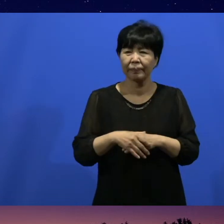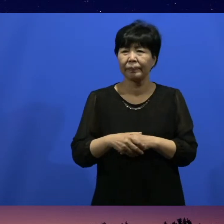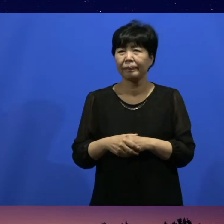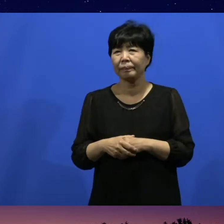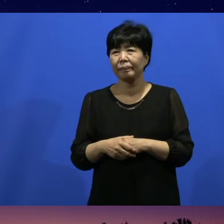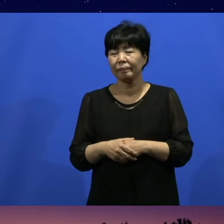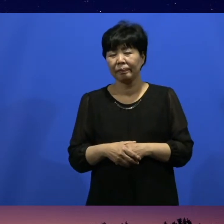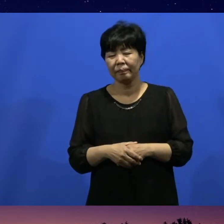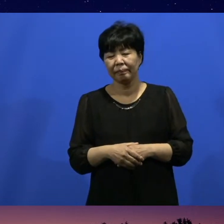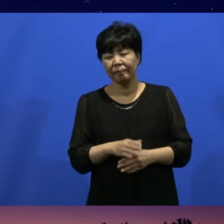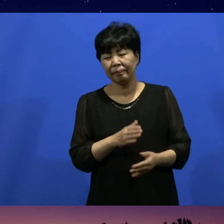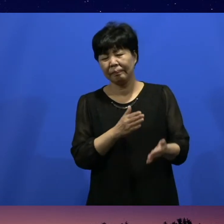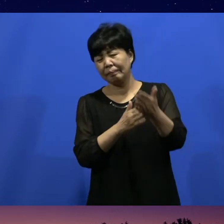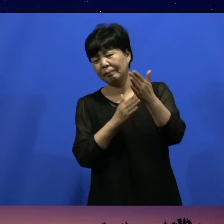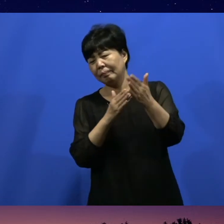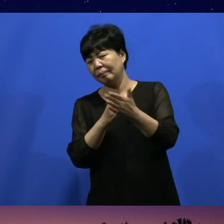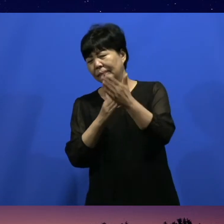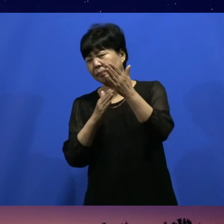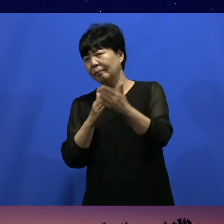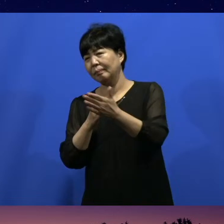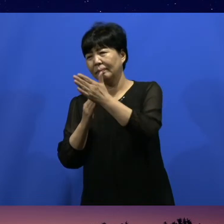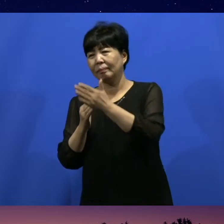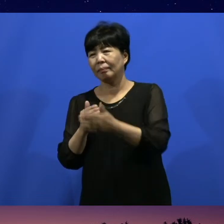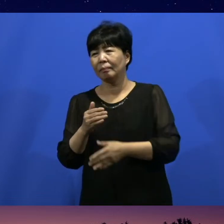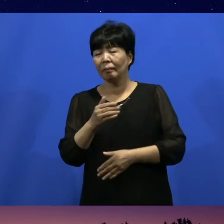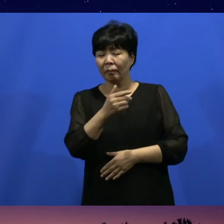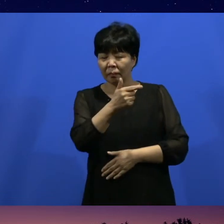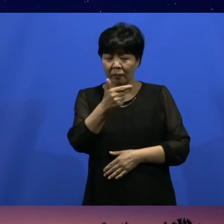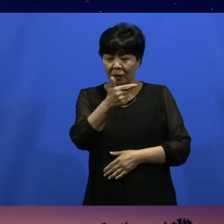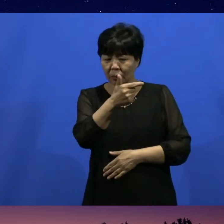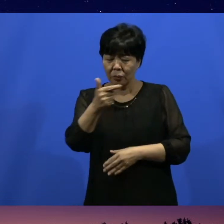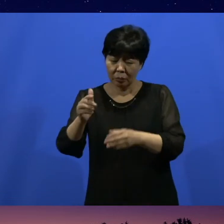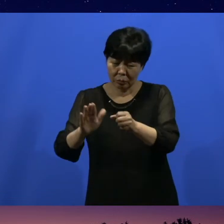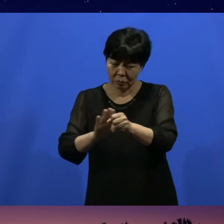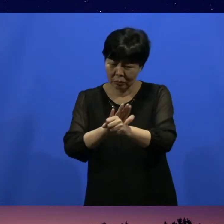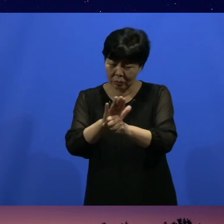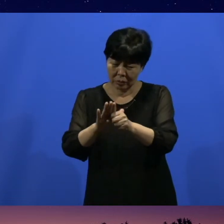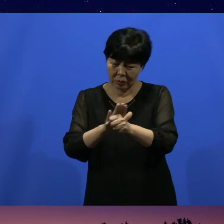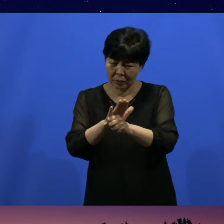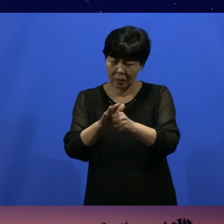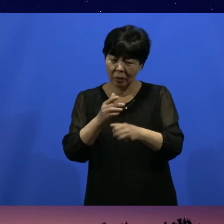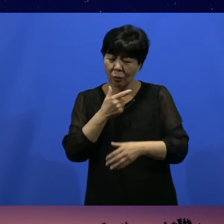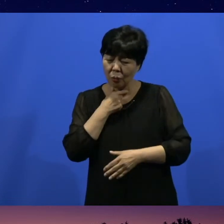안 되는 거죠. 잘 안 되는 거예요. 너무도 사랑해야 되는 사람인데도 사랑이 안 되잖아요.